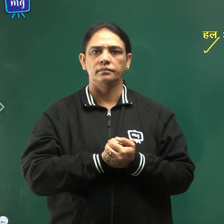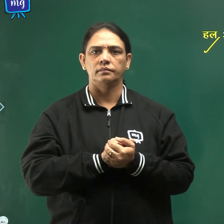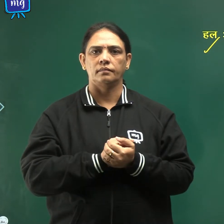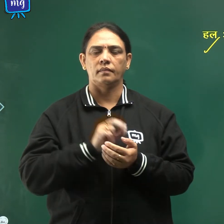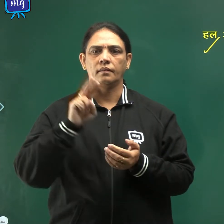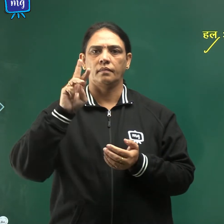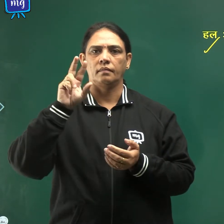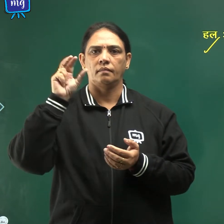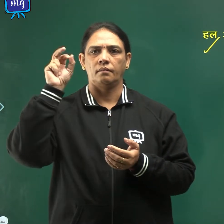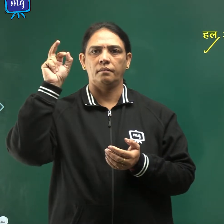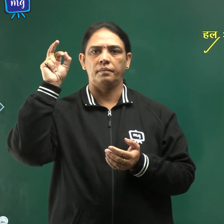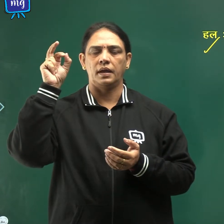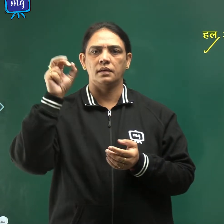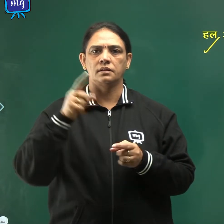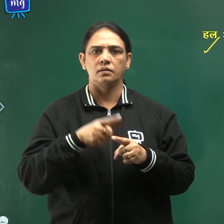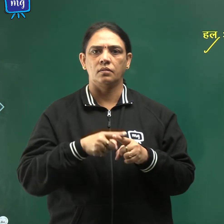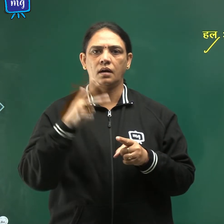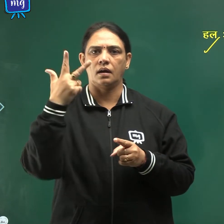20 गुणा 8